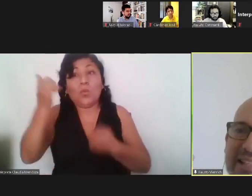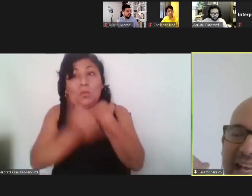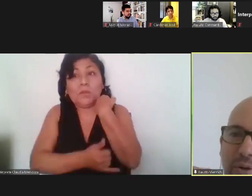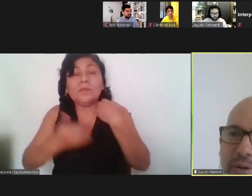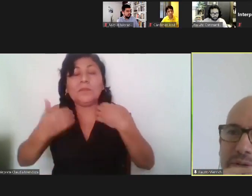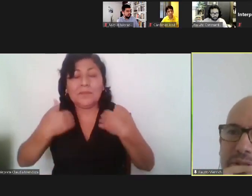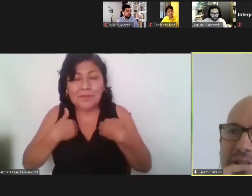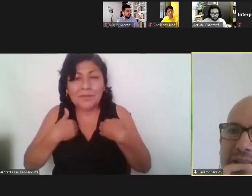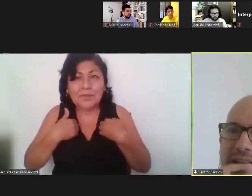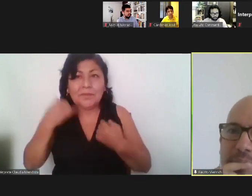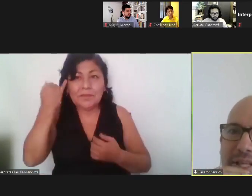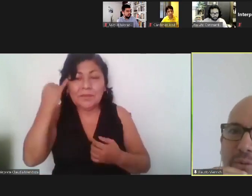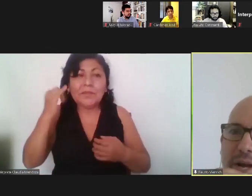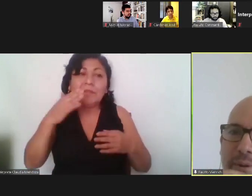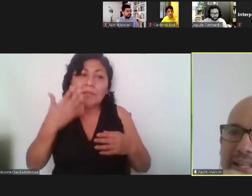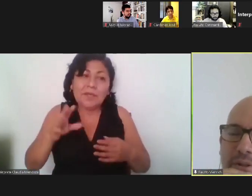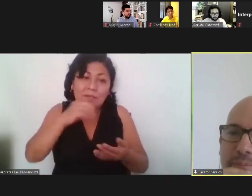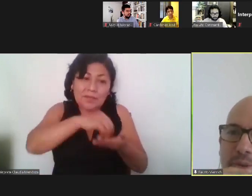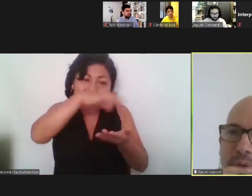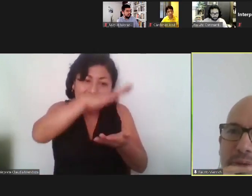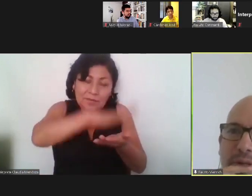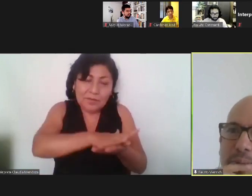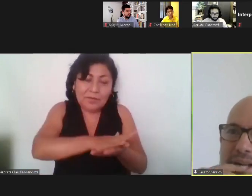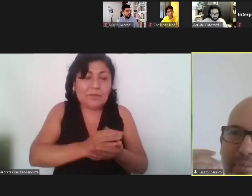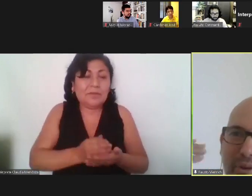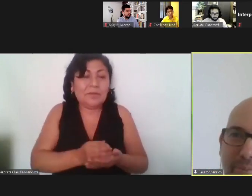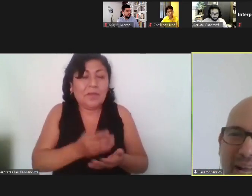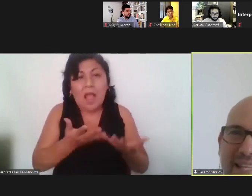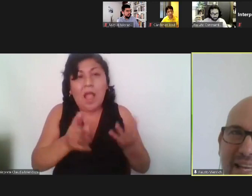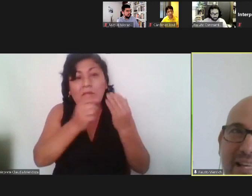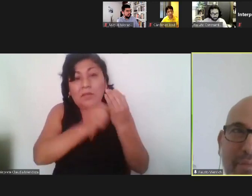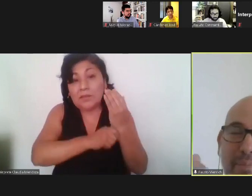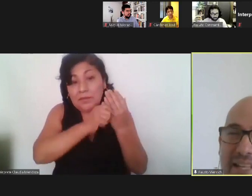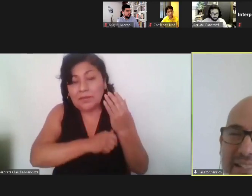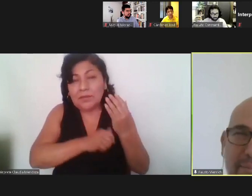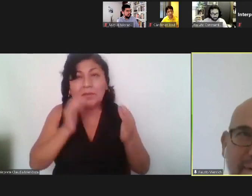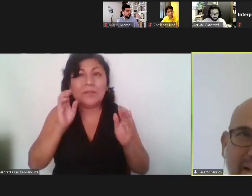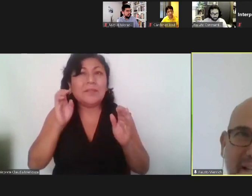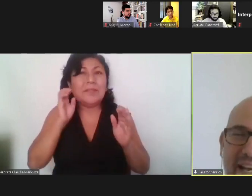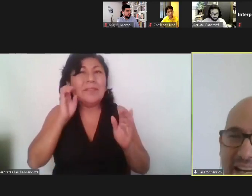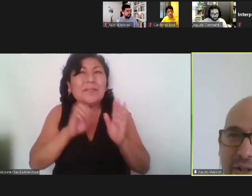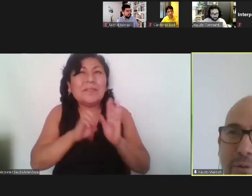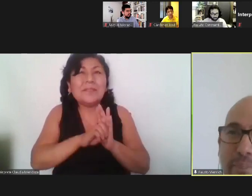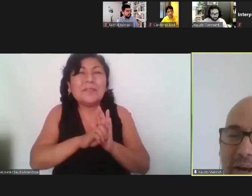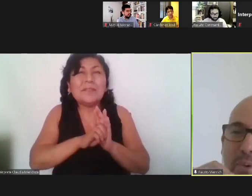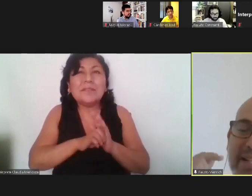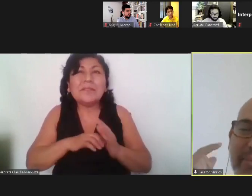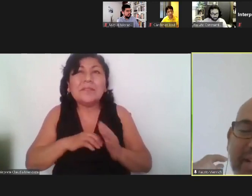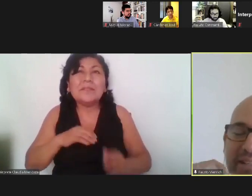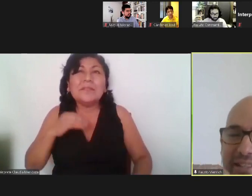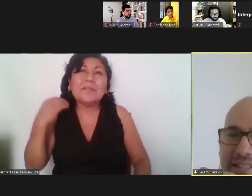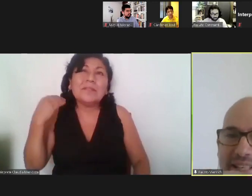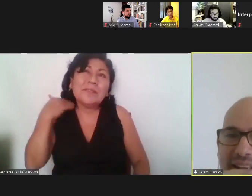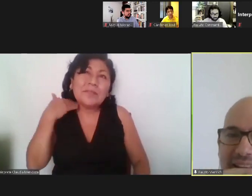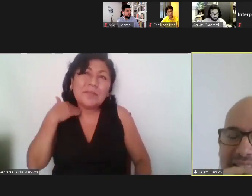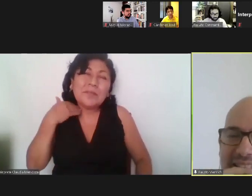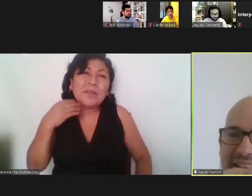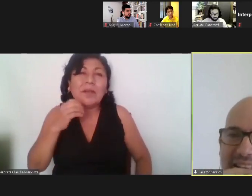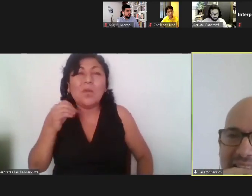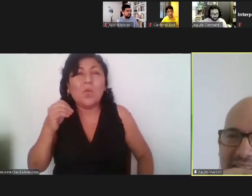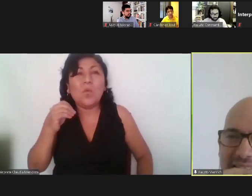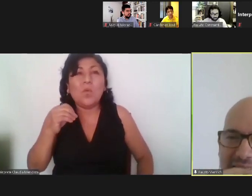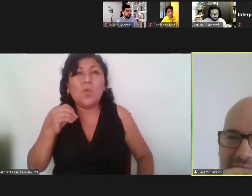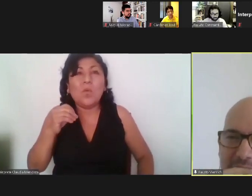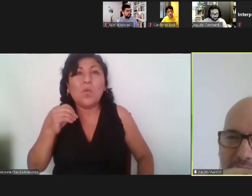en catálogos respecto a obras del dominio público, por ejemplo, España, y me parece en la región Paraguay también. Así